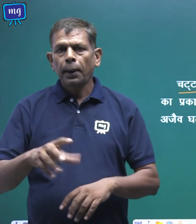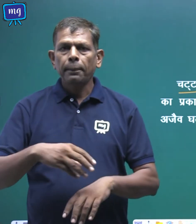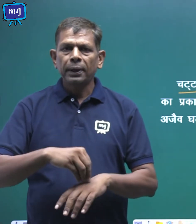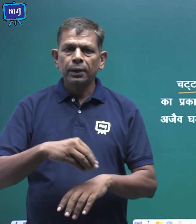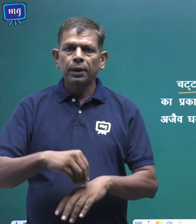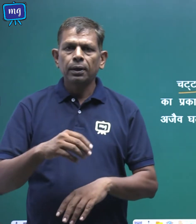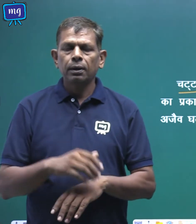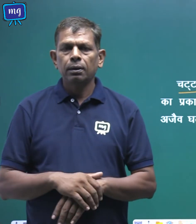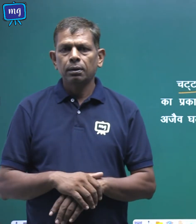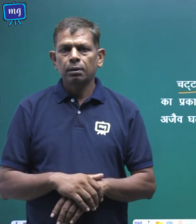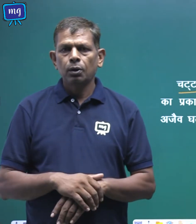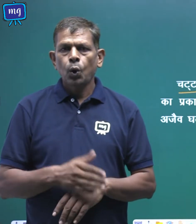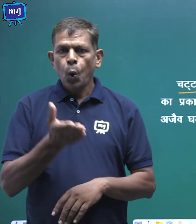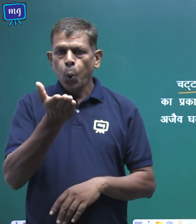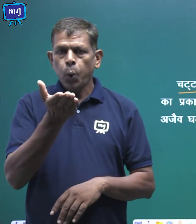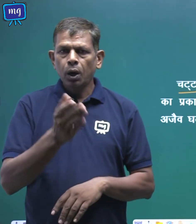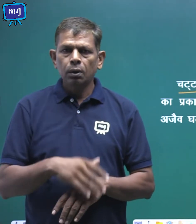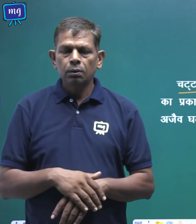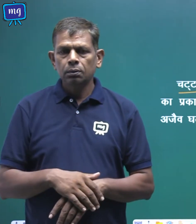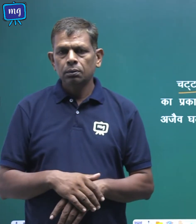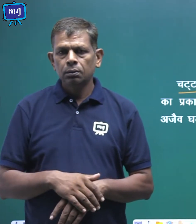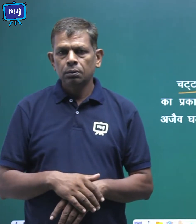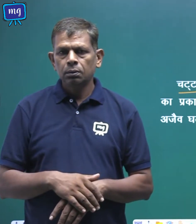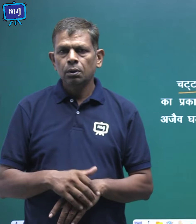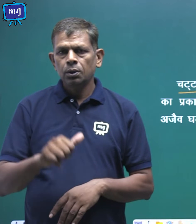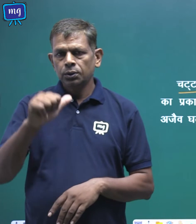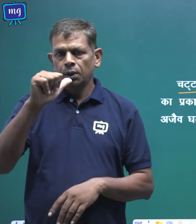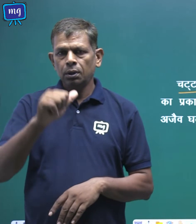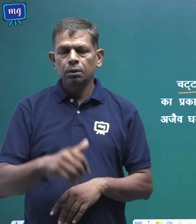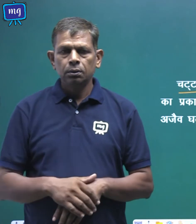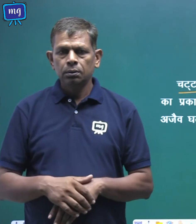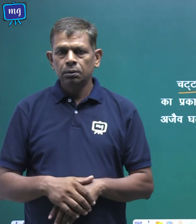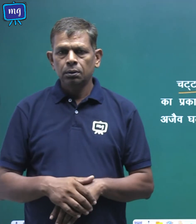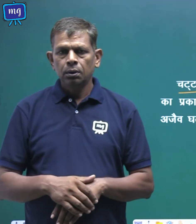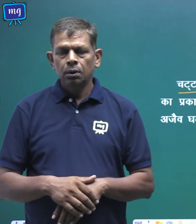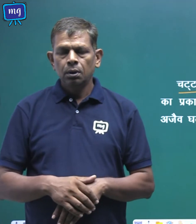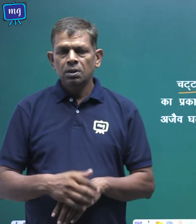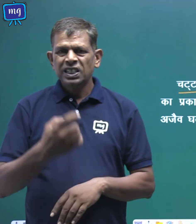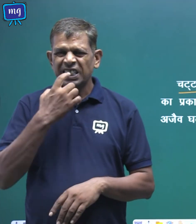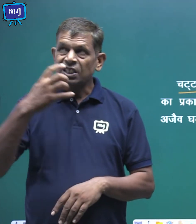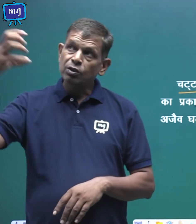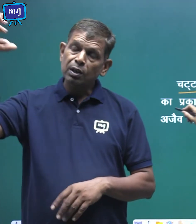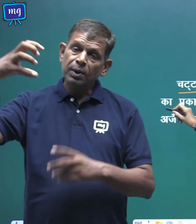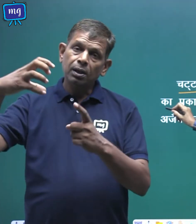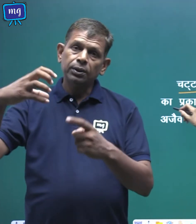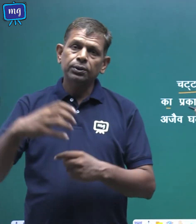मिट्टी, वायु, जल, सूर्य का प्रकाश